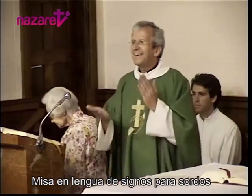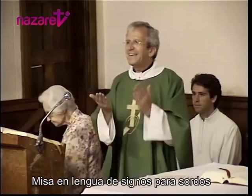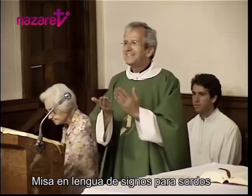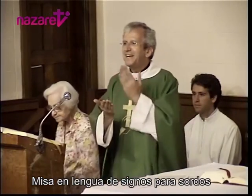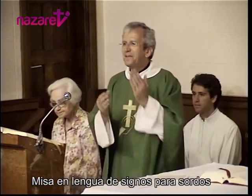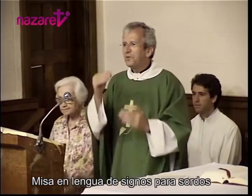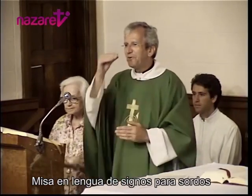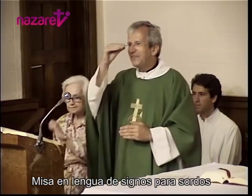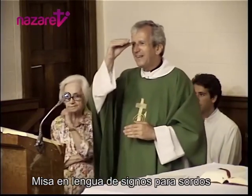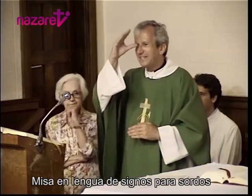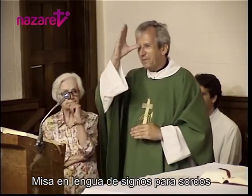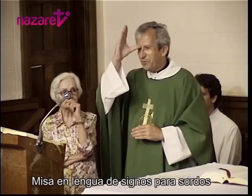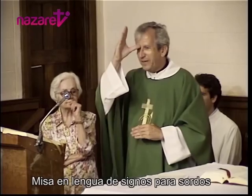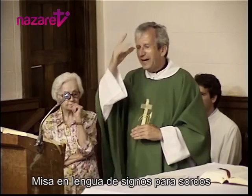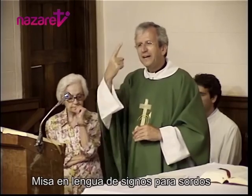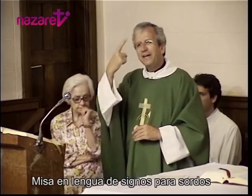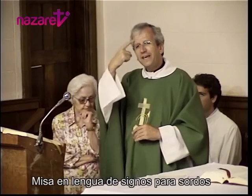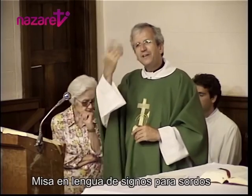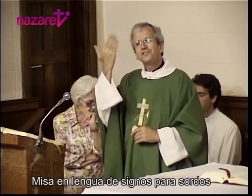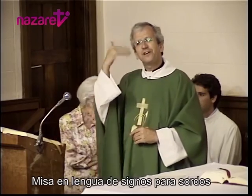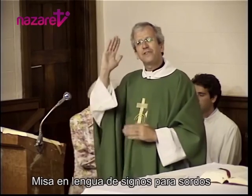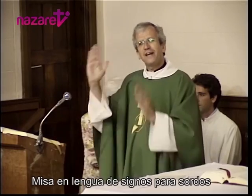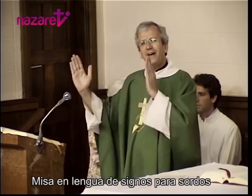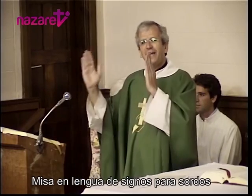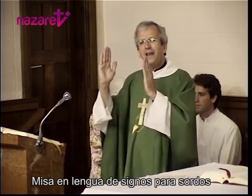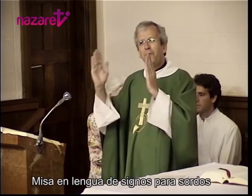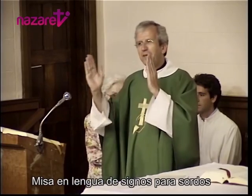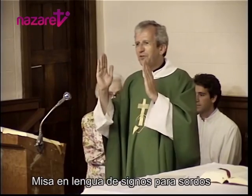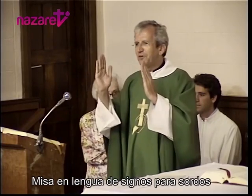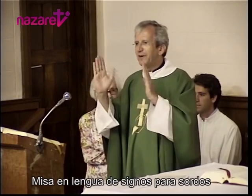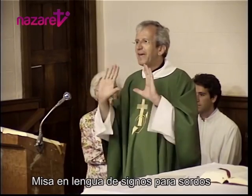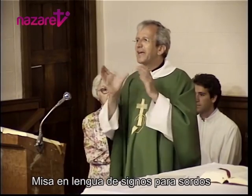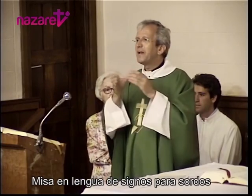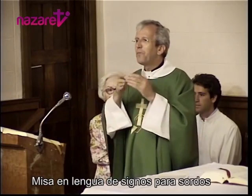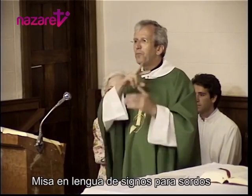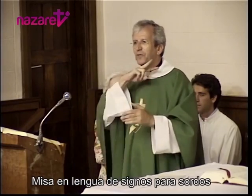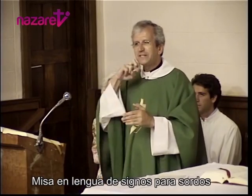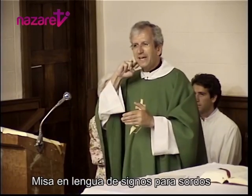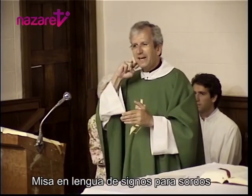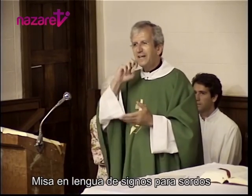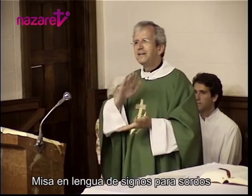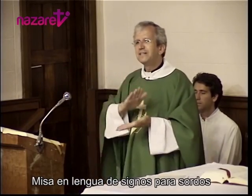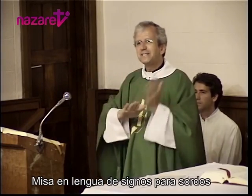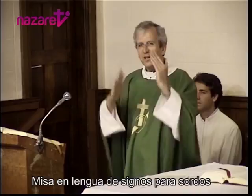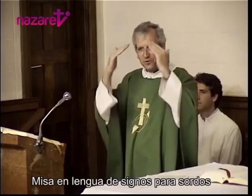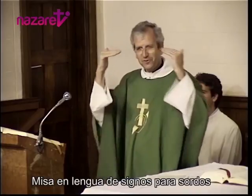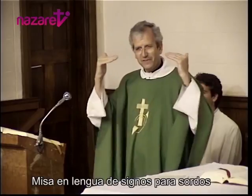Es del libro de la sabiduría y nos recordará el momento en que el pueblo de Israel salió de